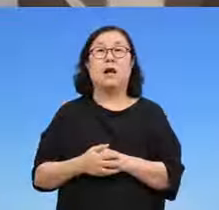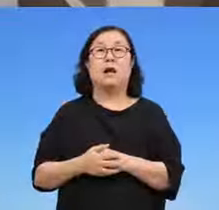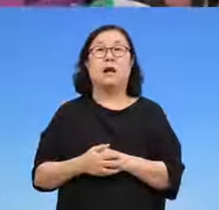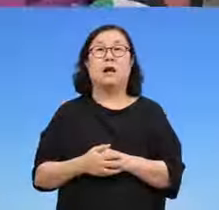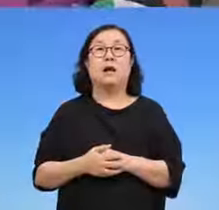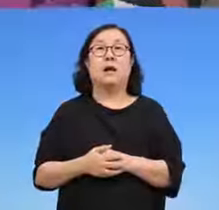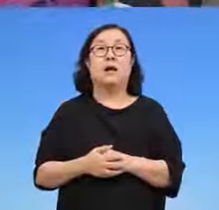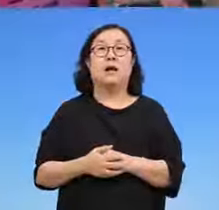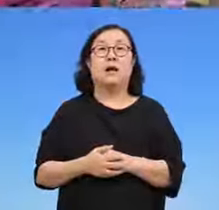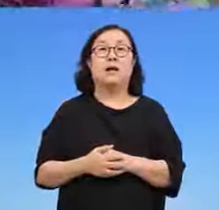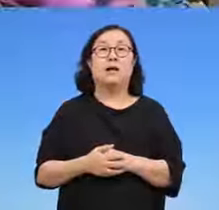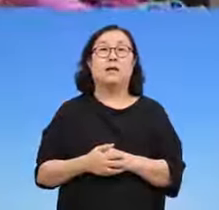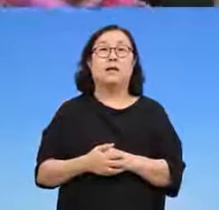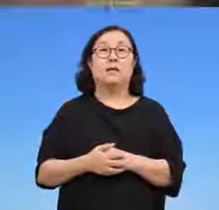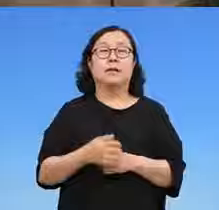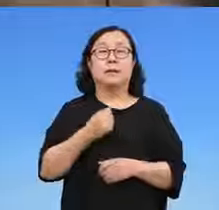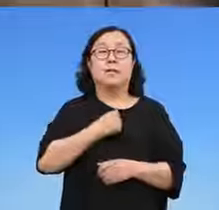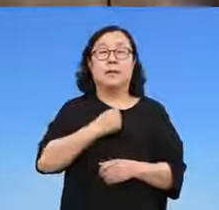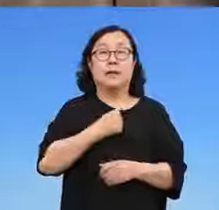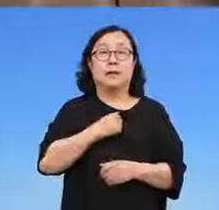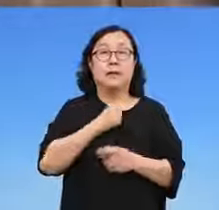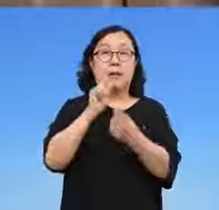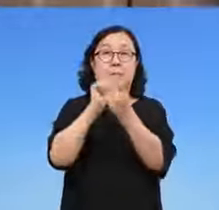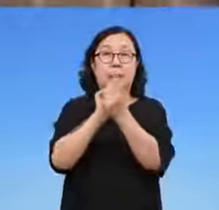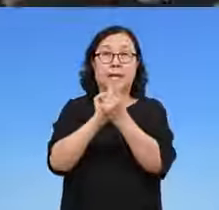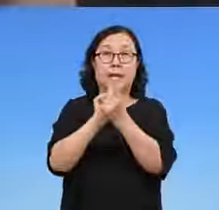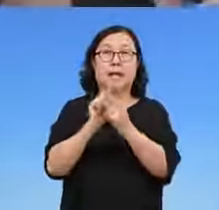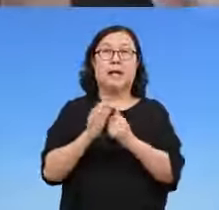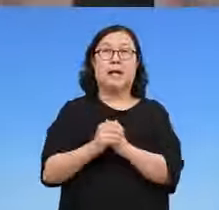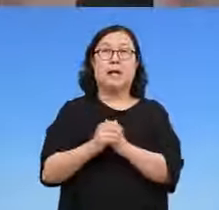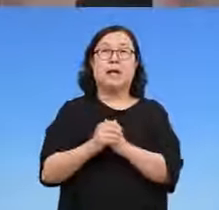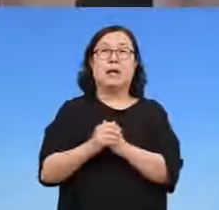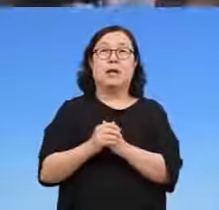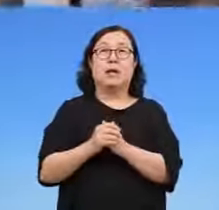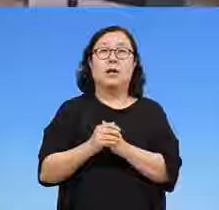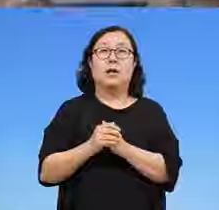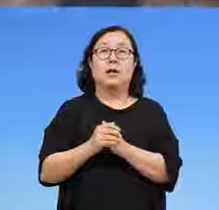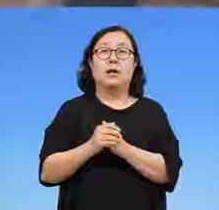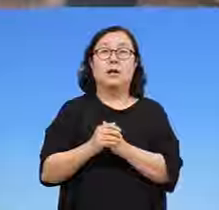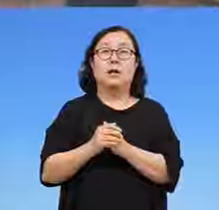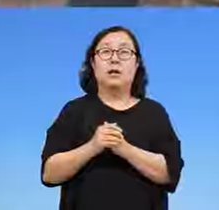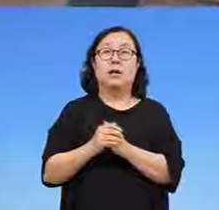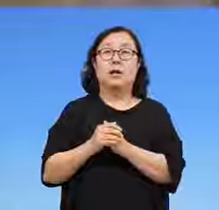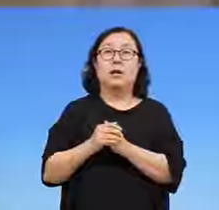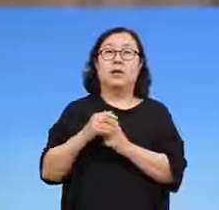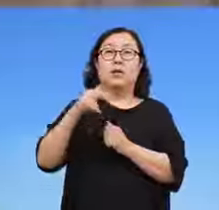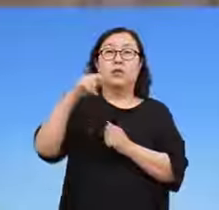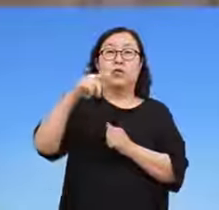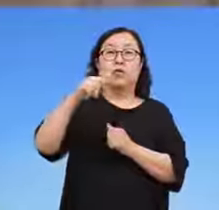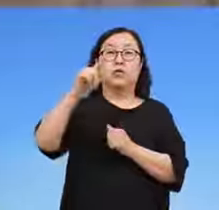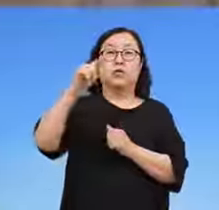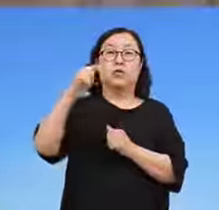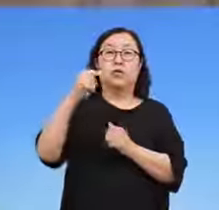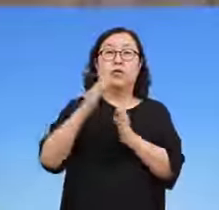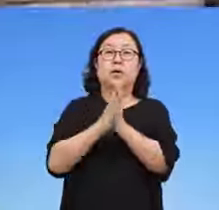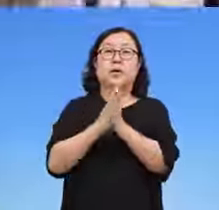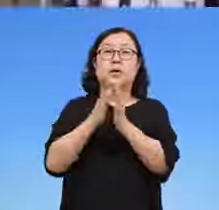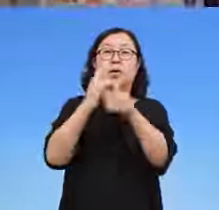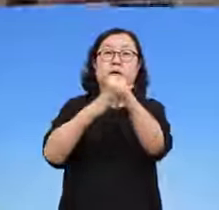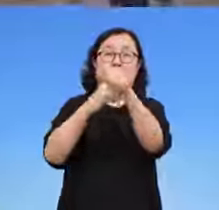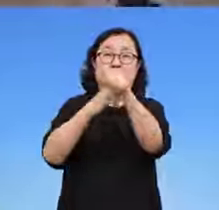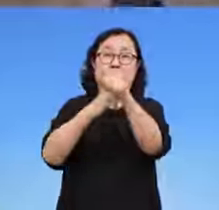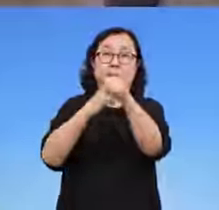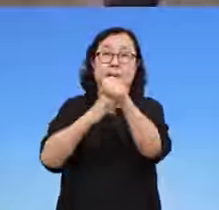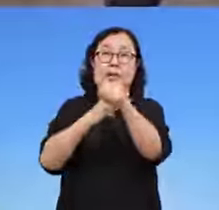무료하고 답답한 일상에 찾아온 달콤한 만남. 우리 주간 보호센터 선생님들의 행복한 웃음이